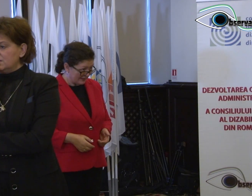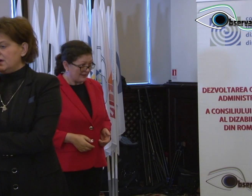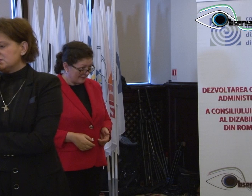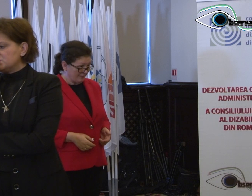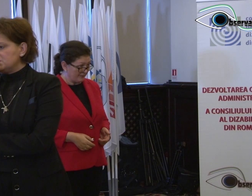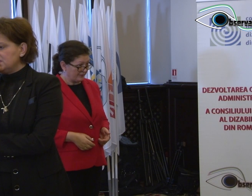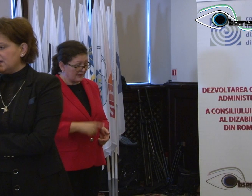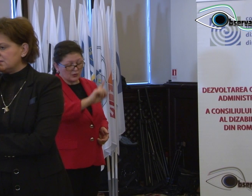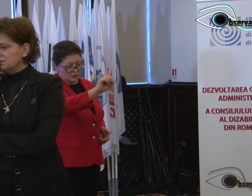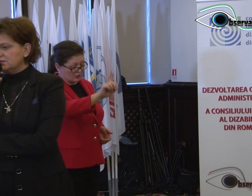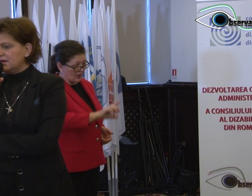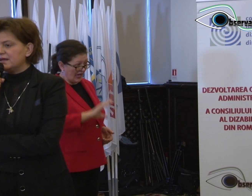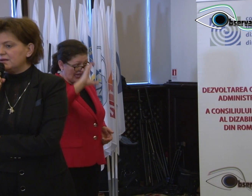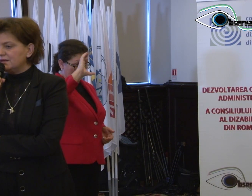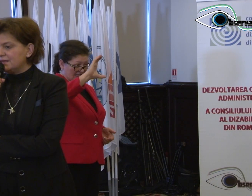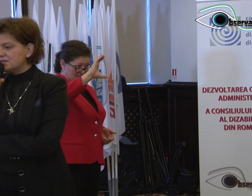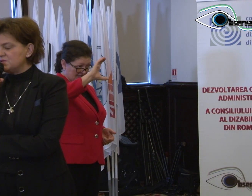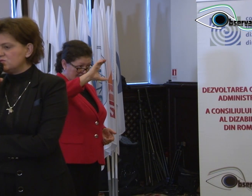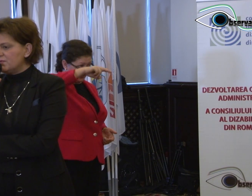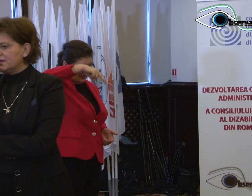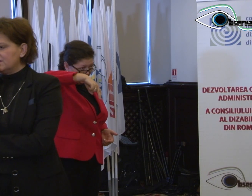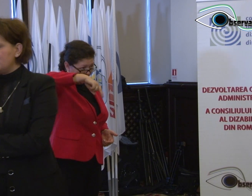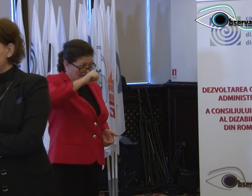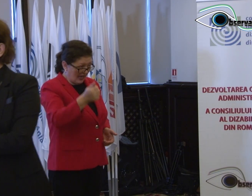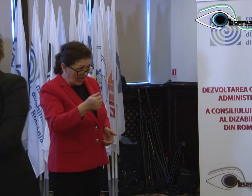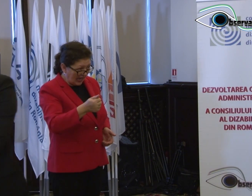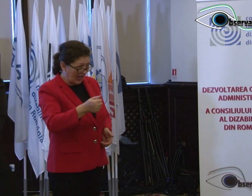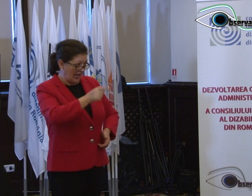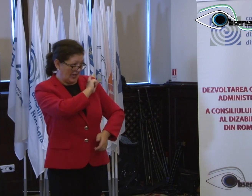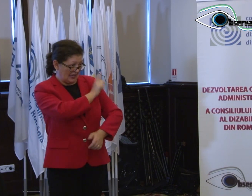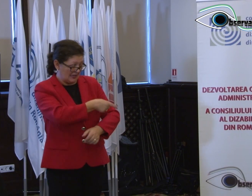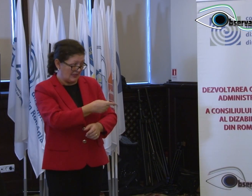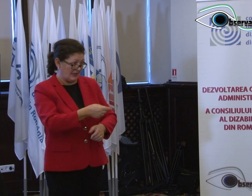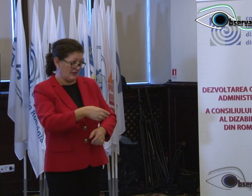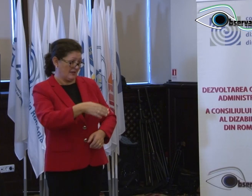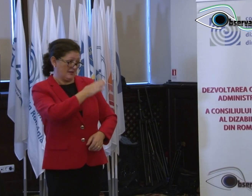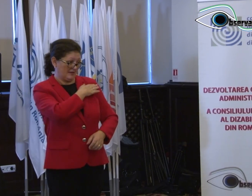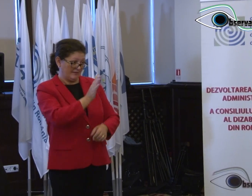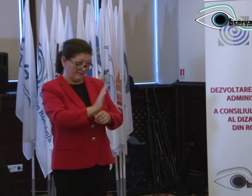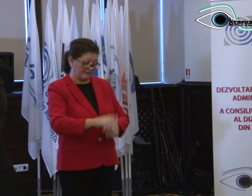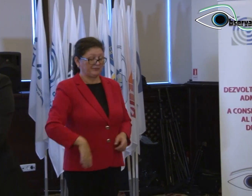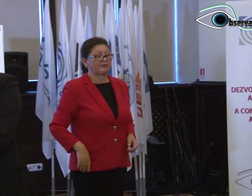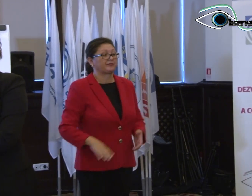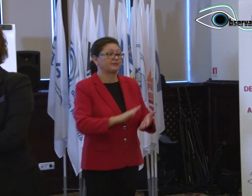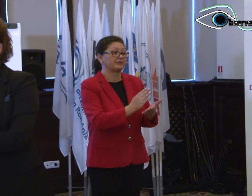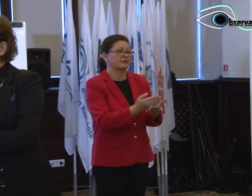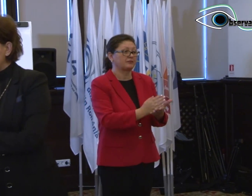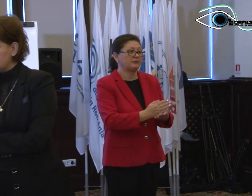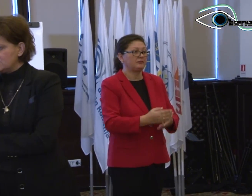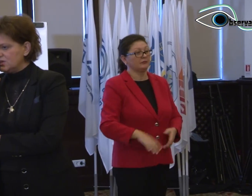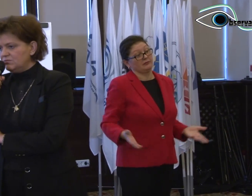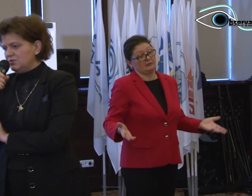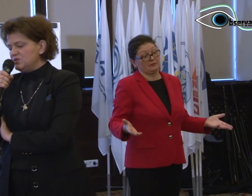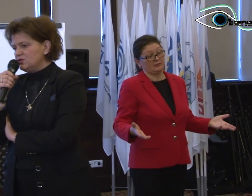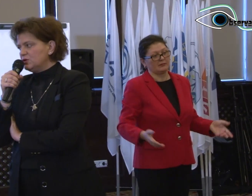TVR-ul a răstensii mediat, care ne-a transmis nu numai că va avea grijă ca emisiunile de știr să fie traduse, ci că va extinde